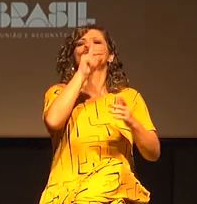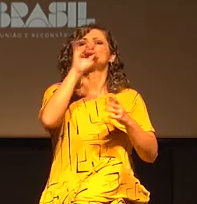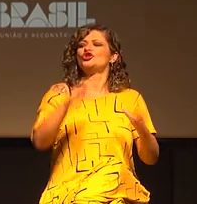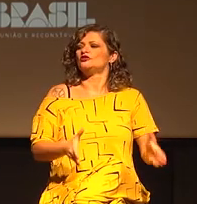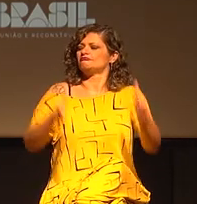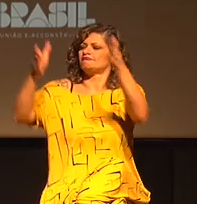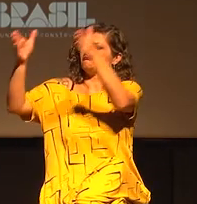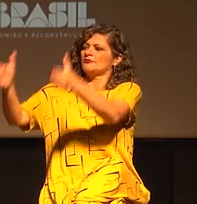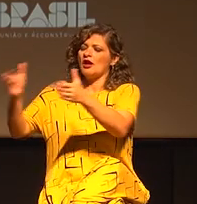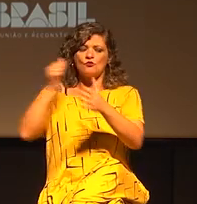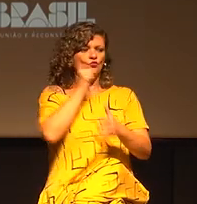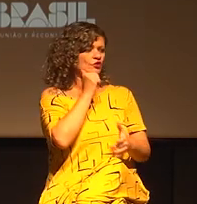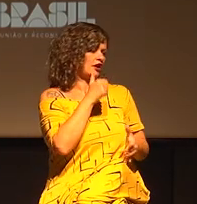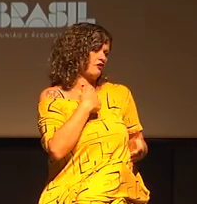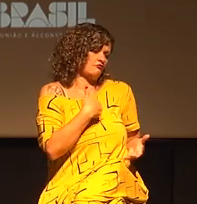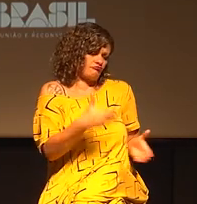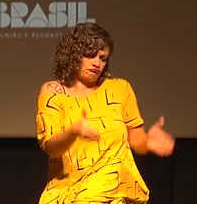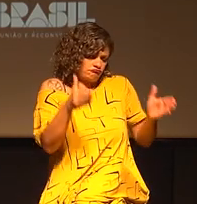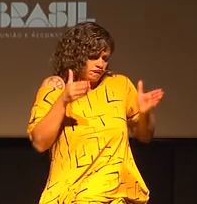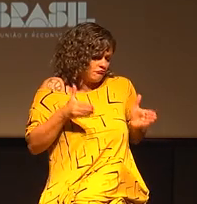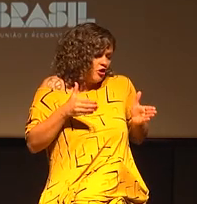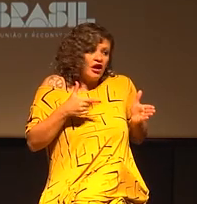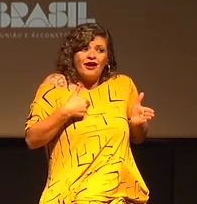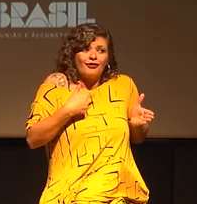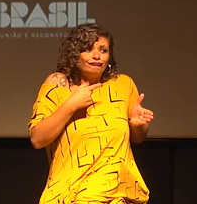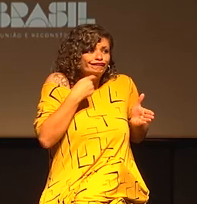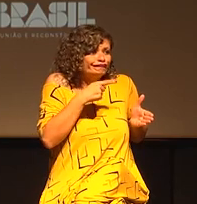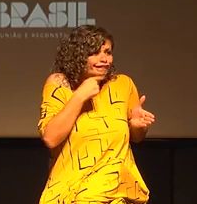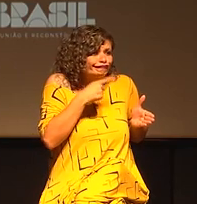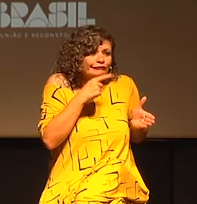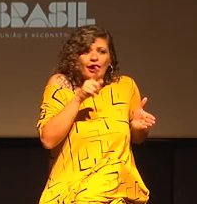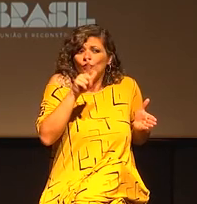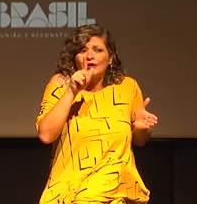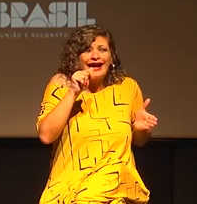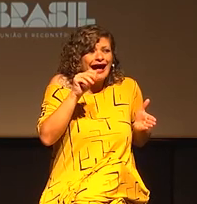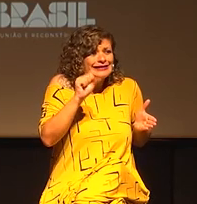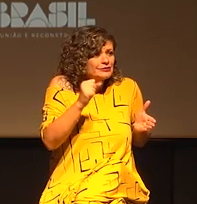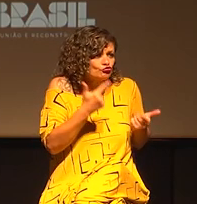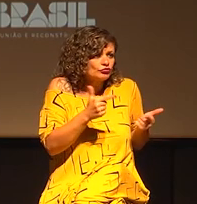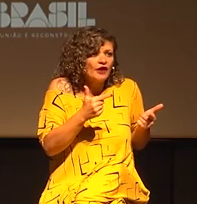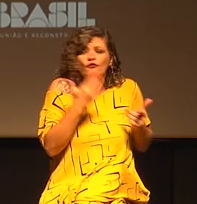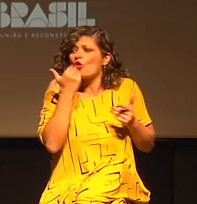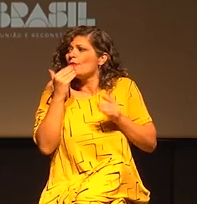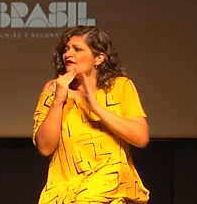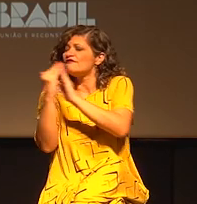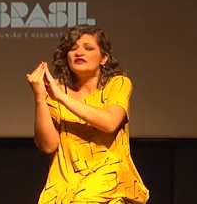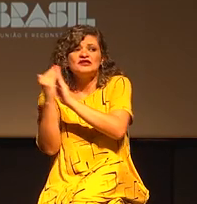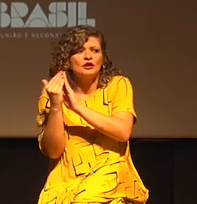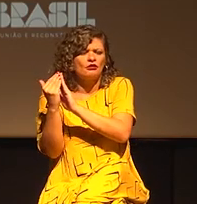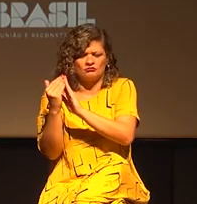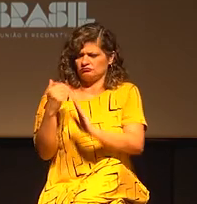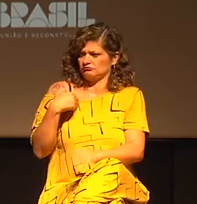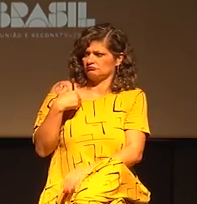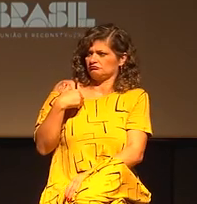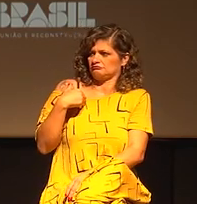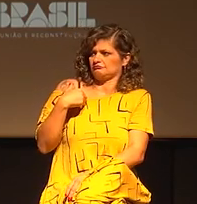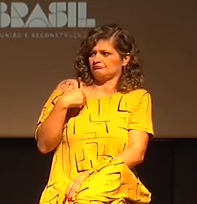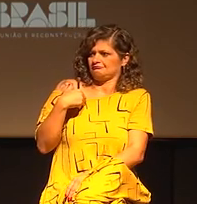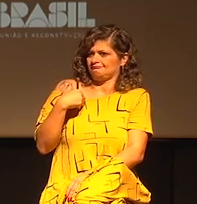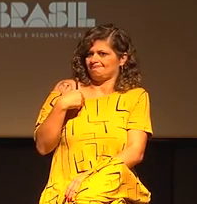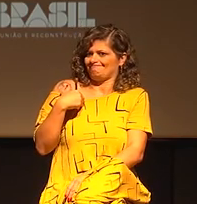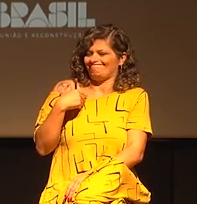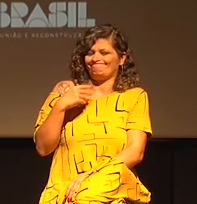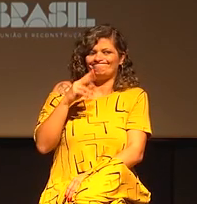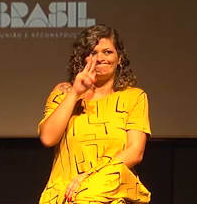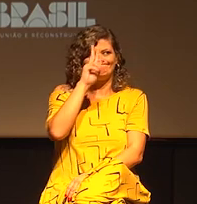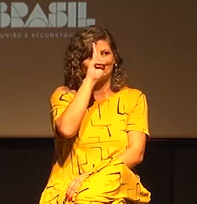não vou pegar a cesta hoje porque eu não tenho gás em casa eu vou comer na minha vizinha então a gente viu que era uma hora de virar